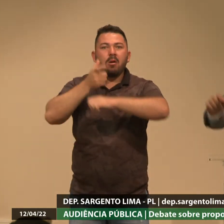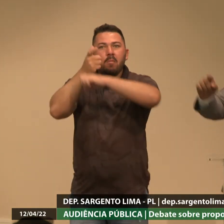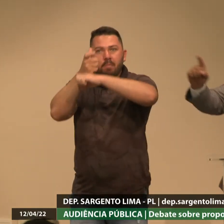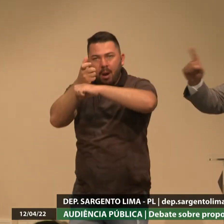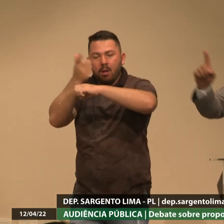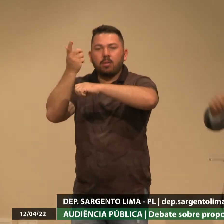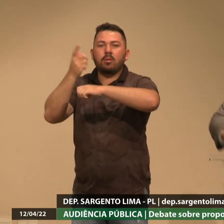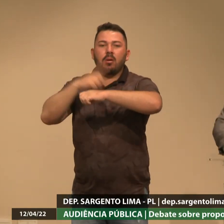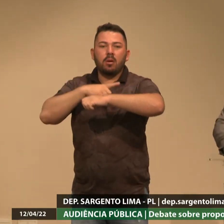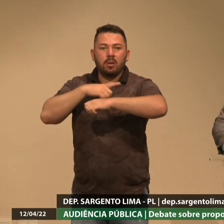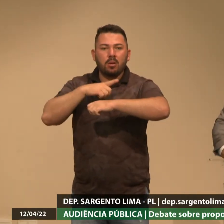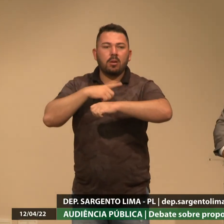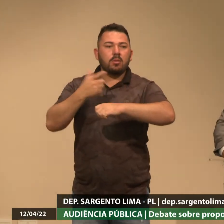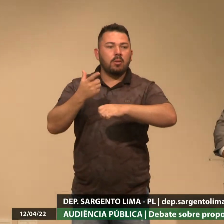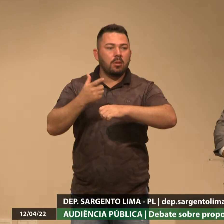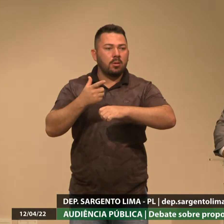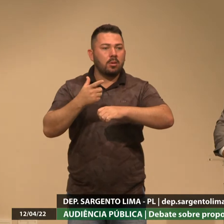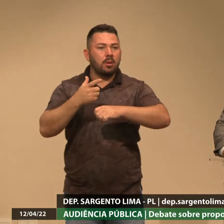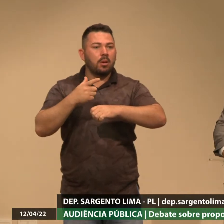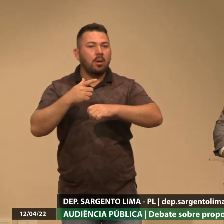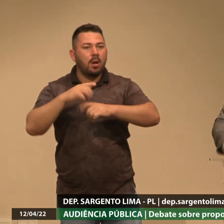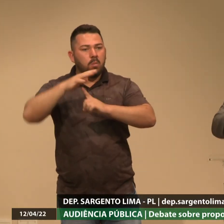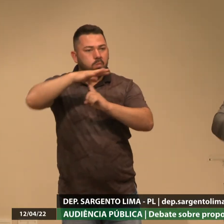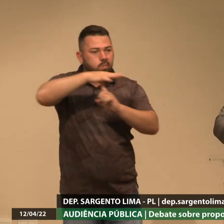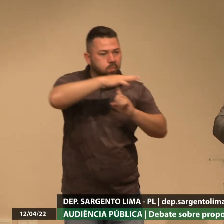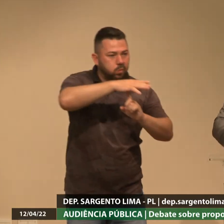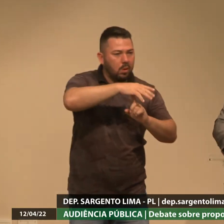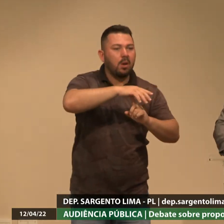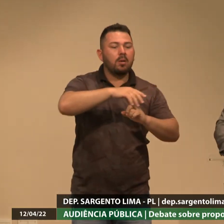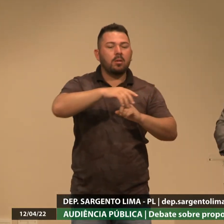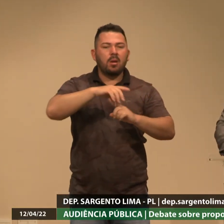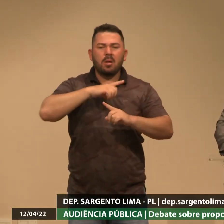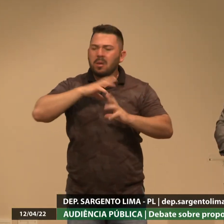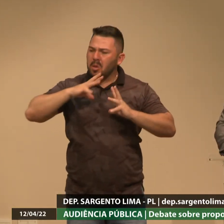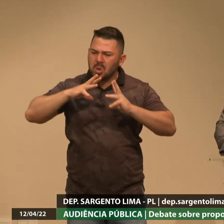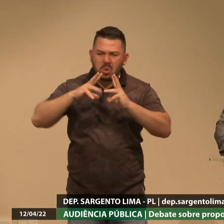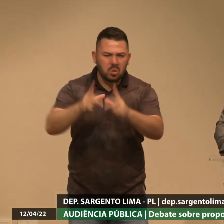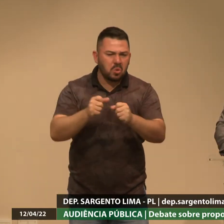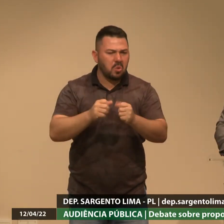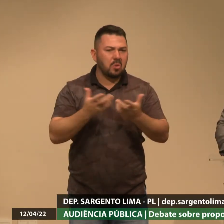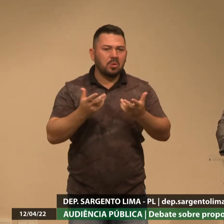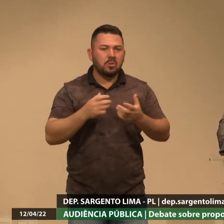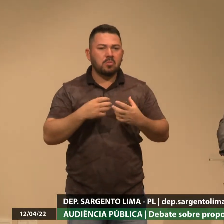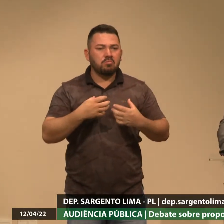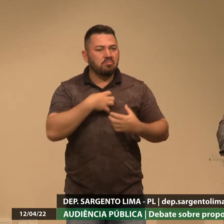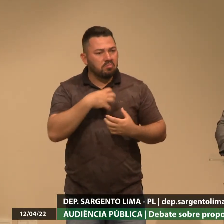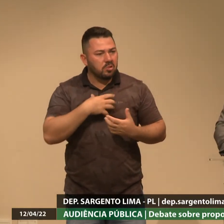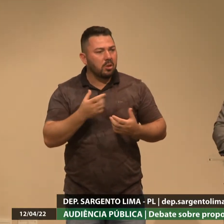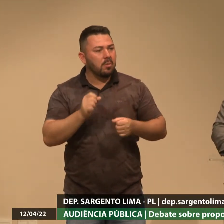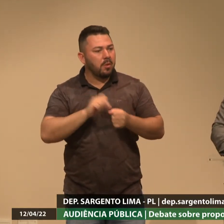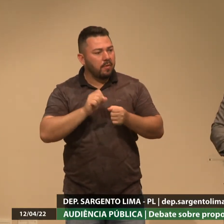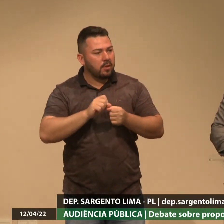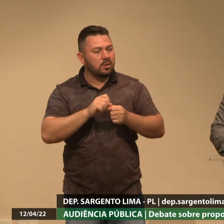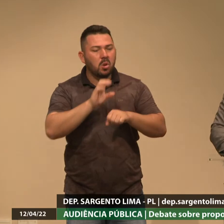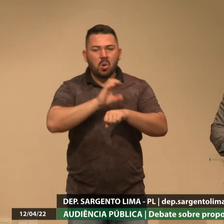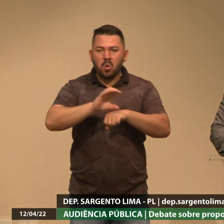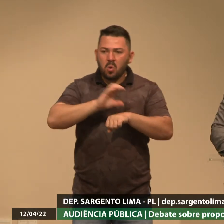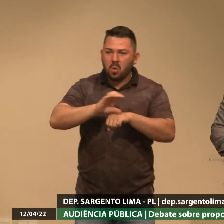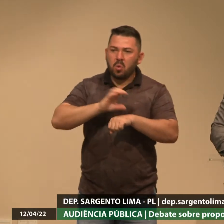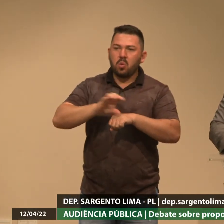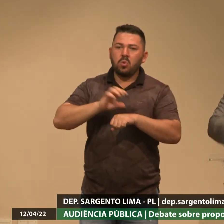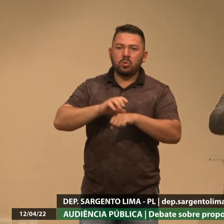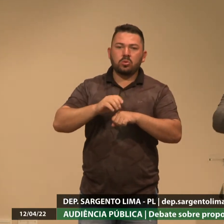o tiro ao disco tenho tira a Alice todas as modalidades se você quiser fazer o curso